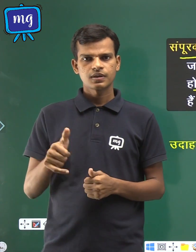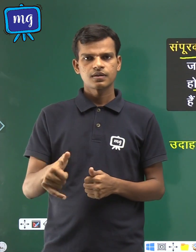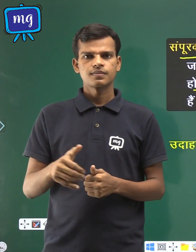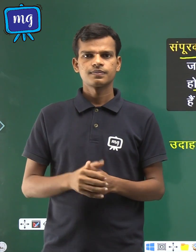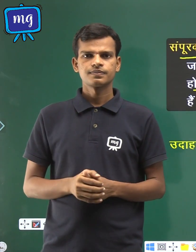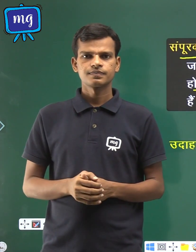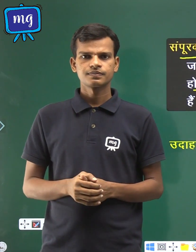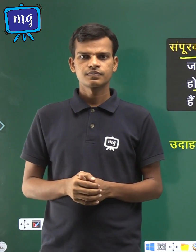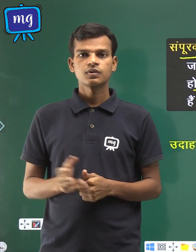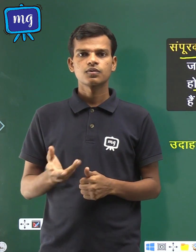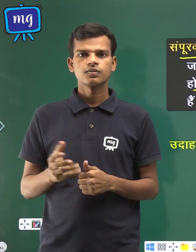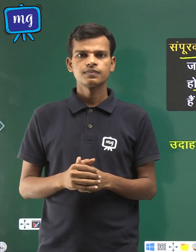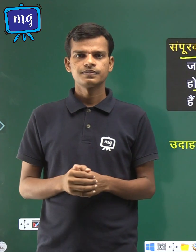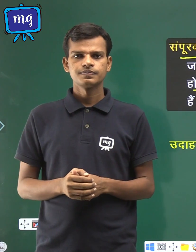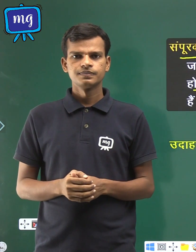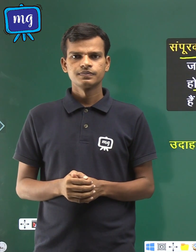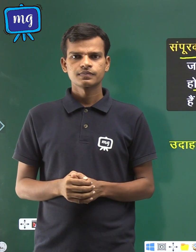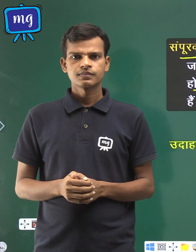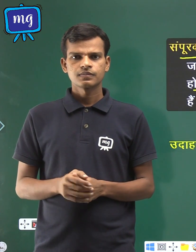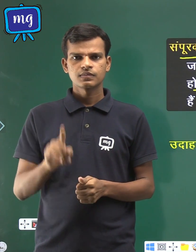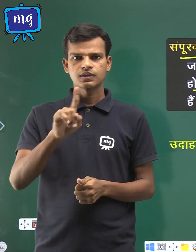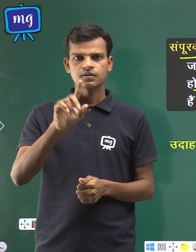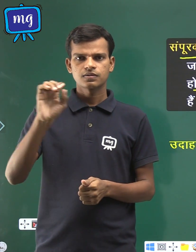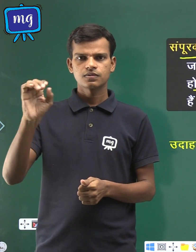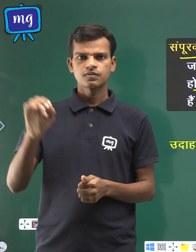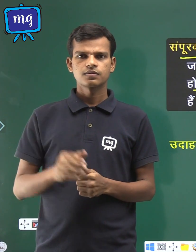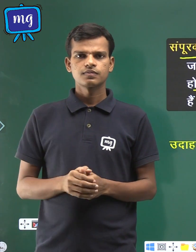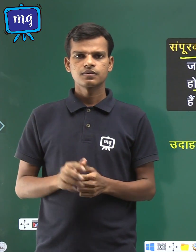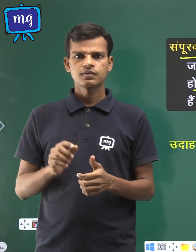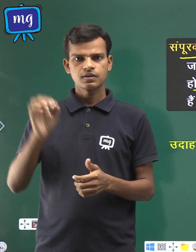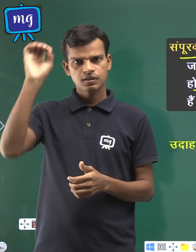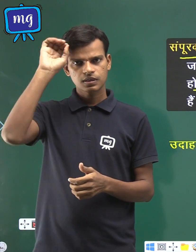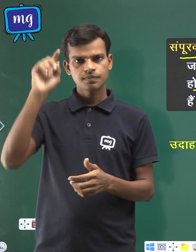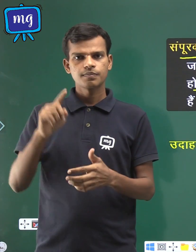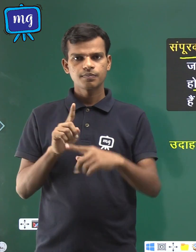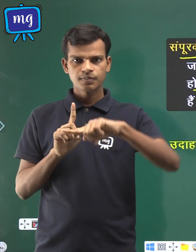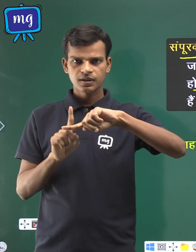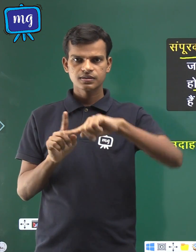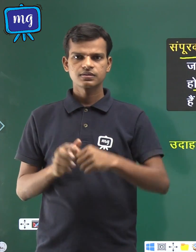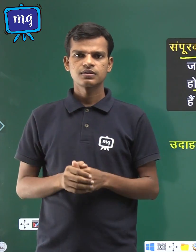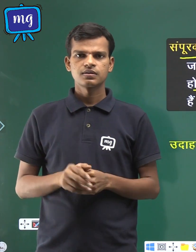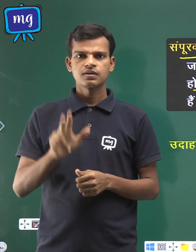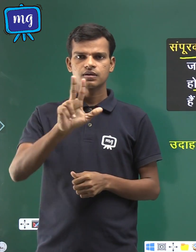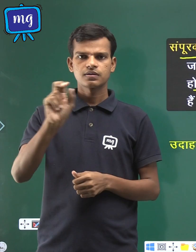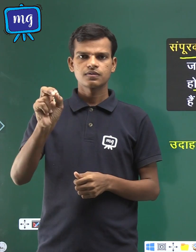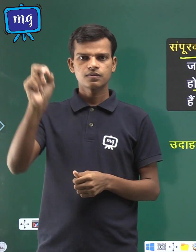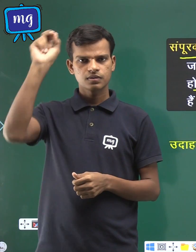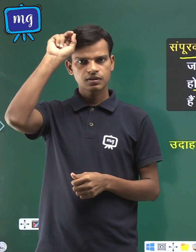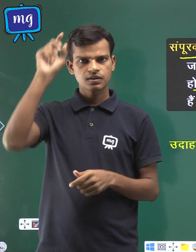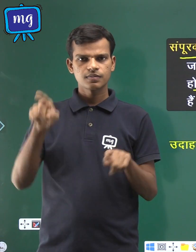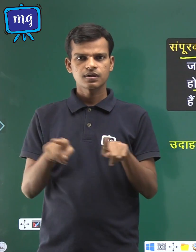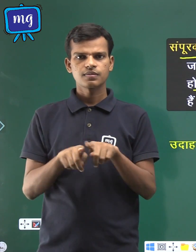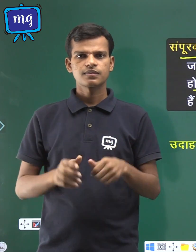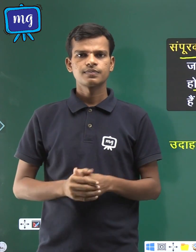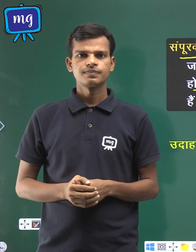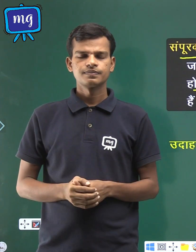है। क्यों? 100 डिग्री प्लस 80 डिग्री